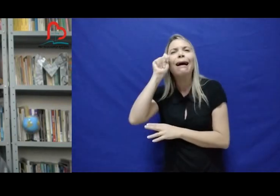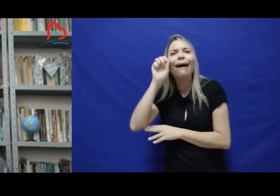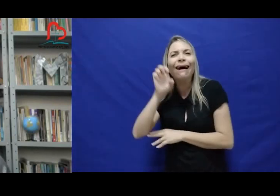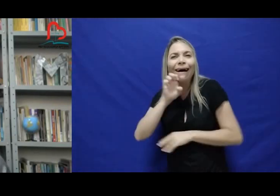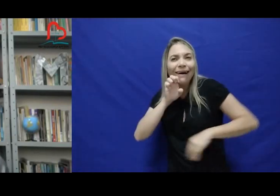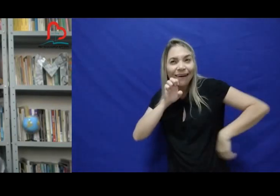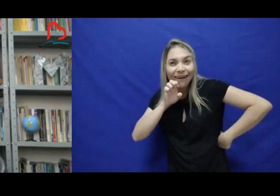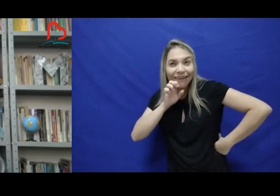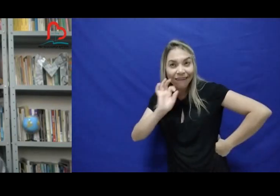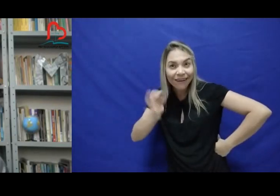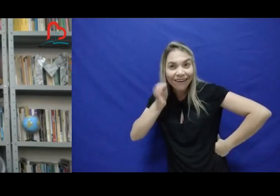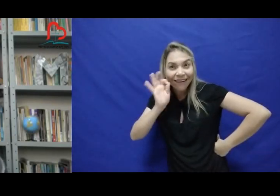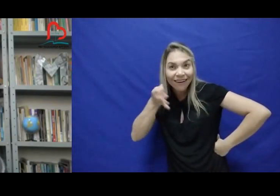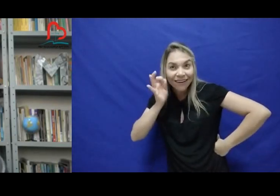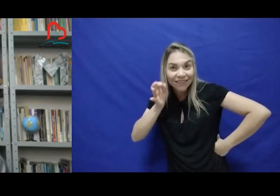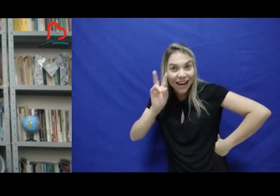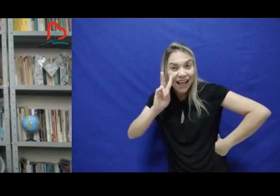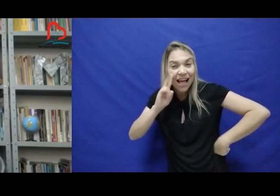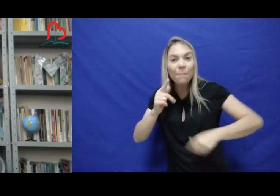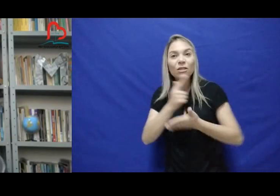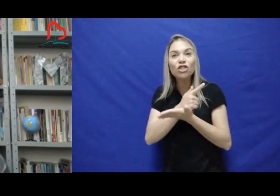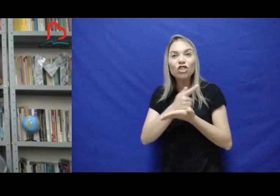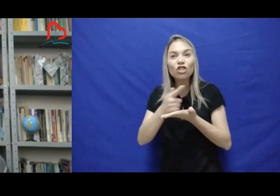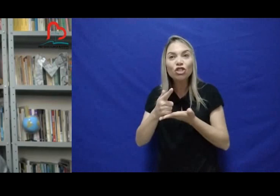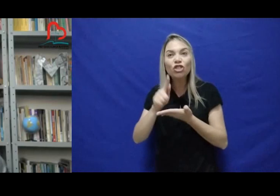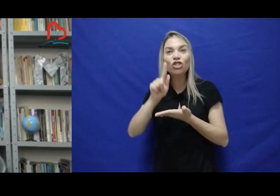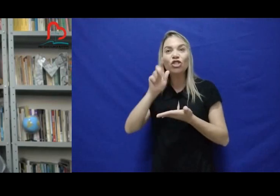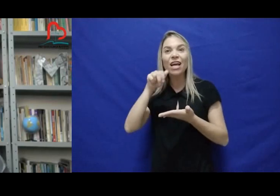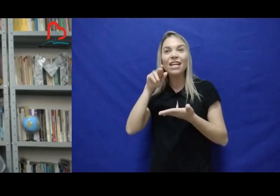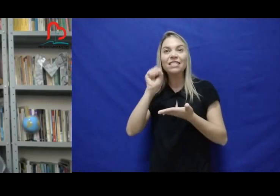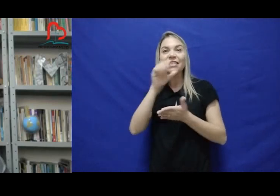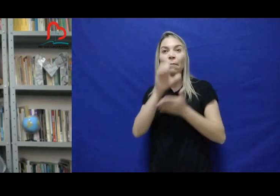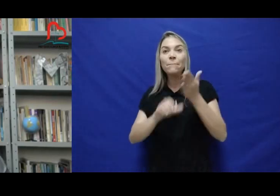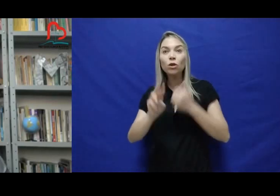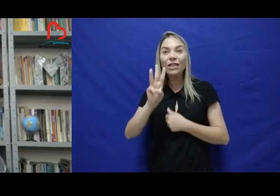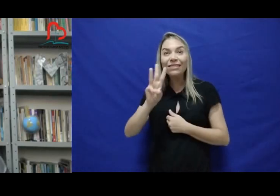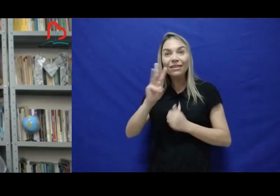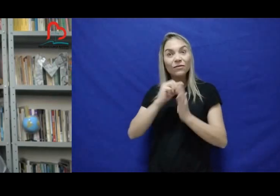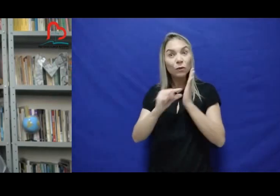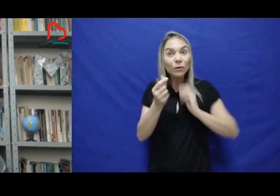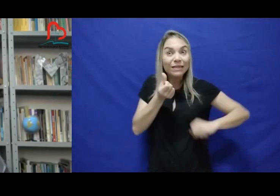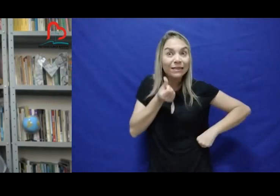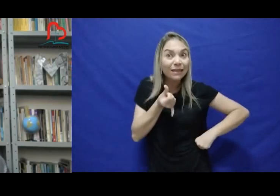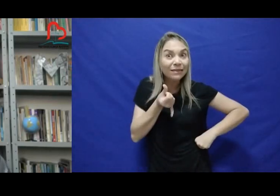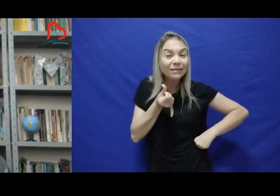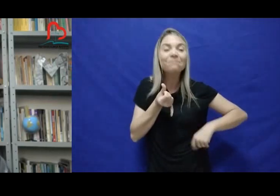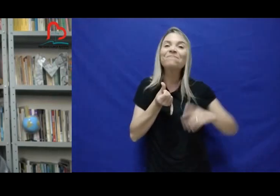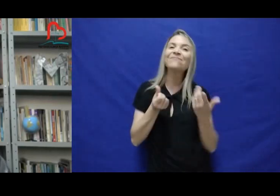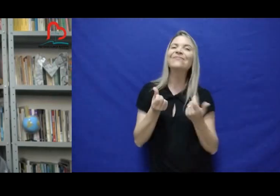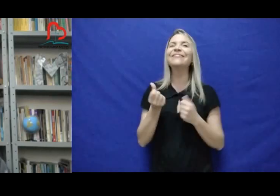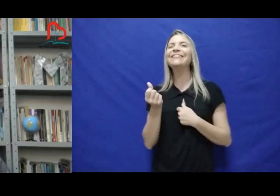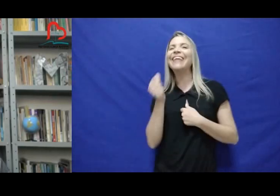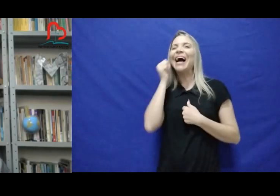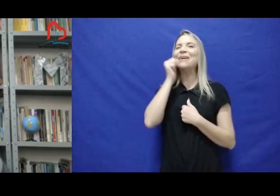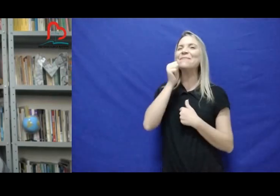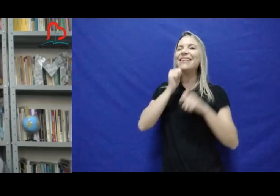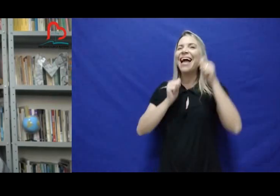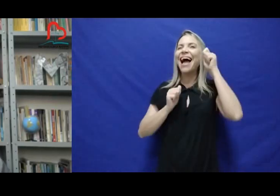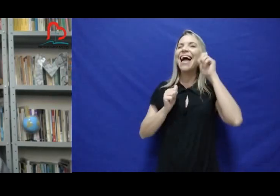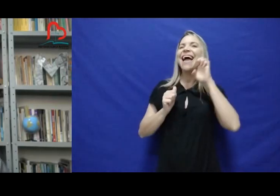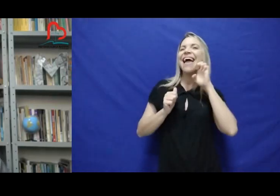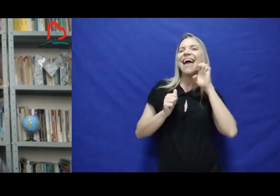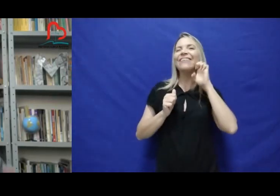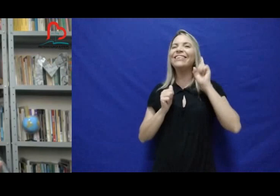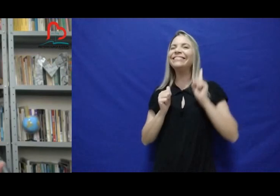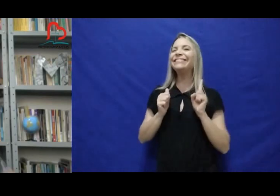princípio. Não foi assim que Satanás fez com Eva? Gênesis 3, versículo 6, viu a mulher que a